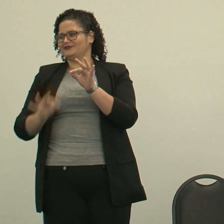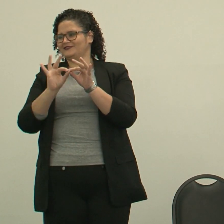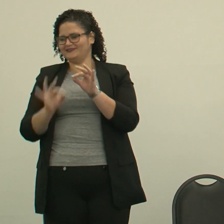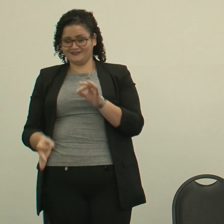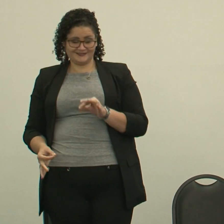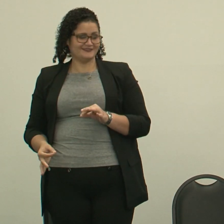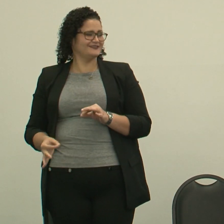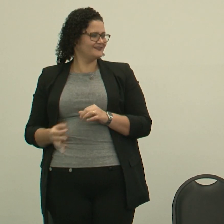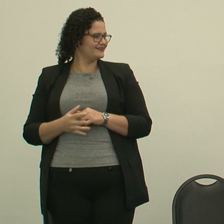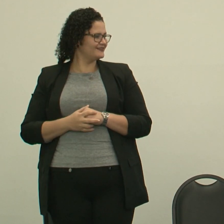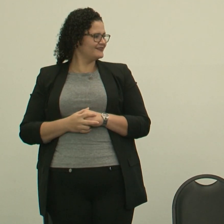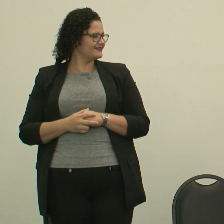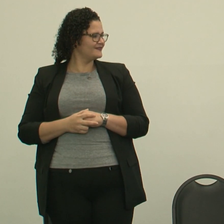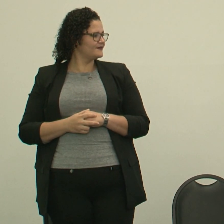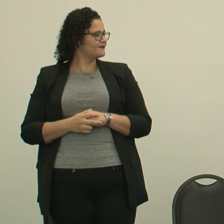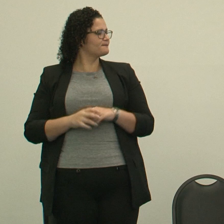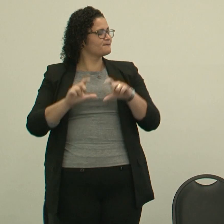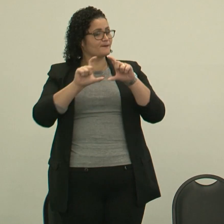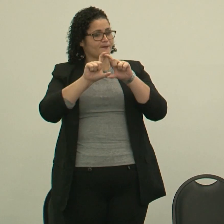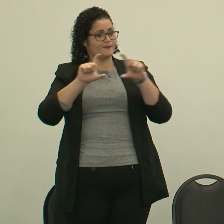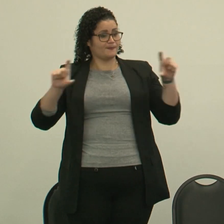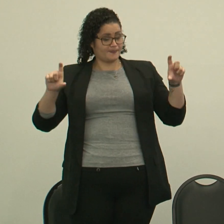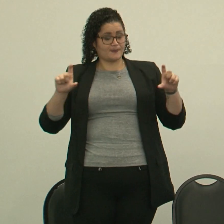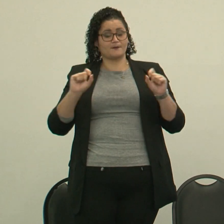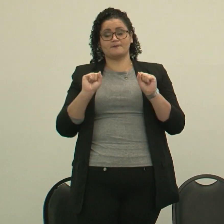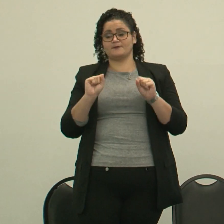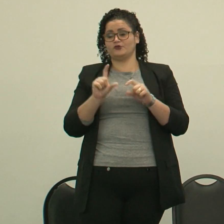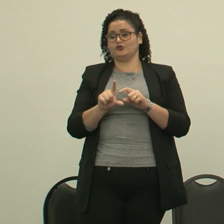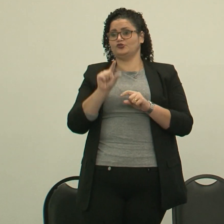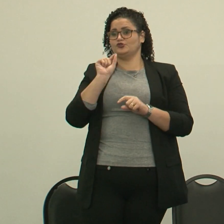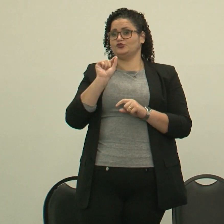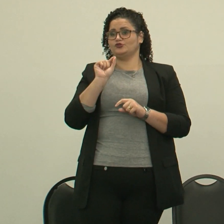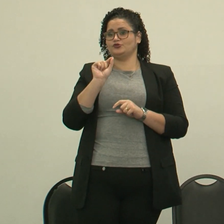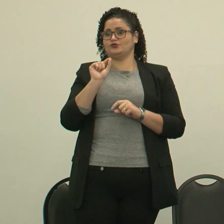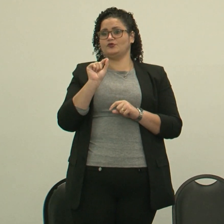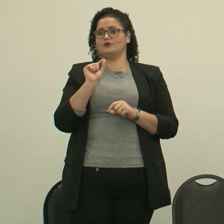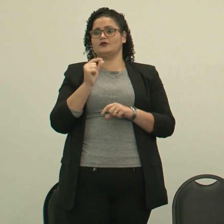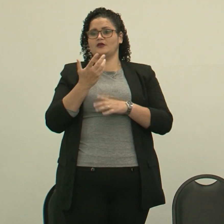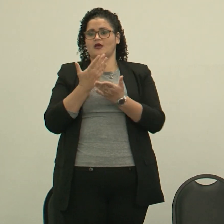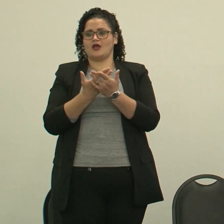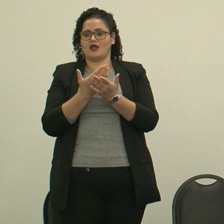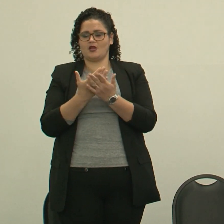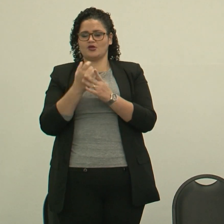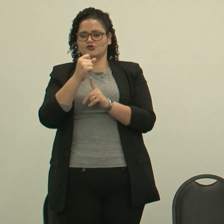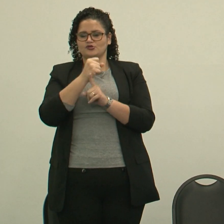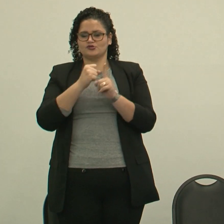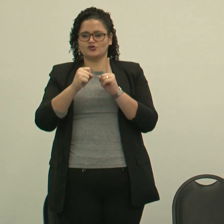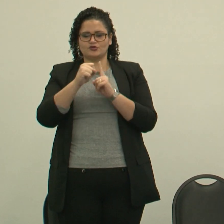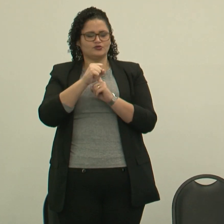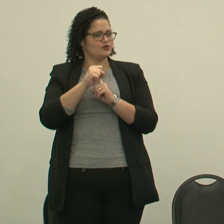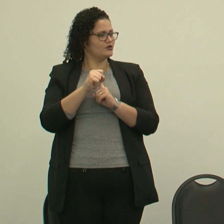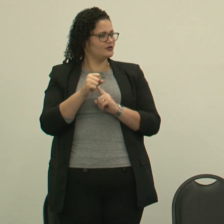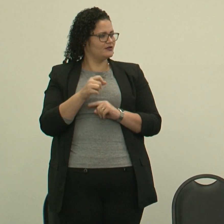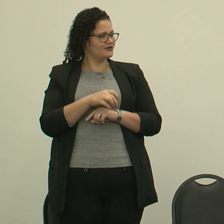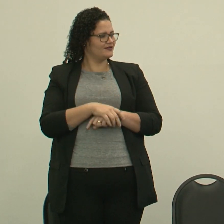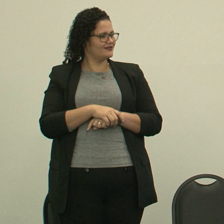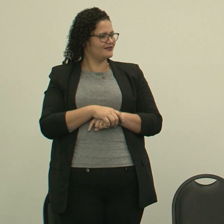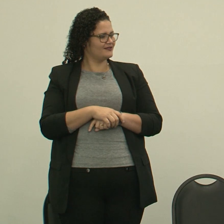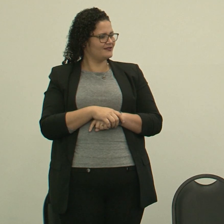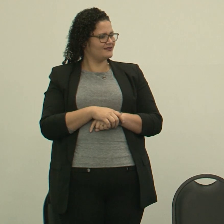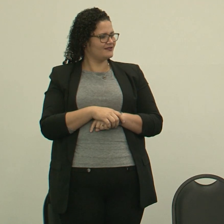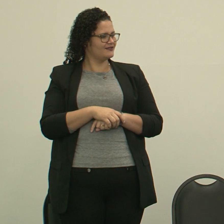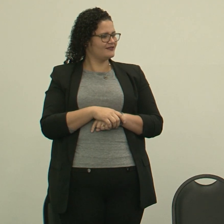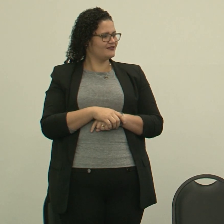Então, nessas duas tirinhas, o grupo 3 escolheu trabalhar na aula de Sociologia. Bacana, alguém que não